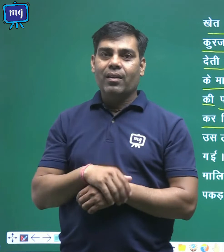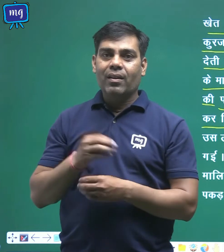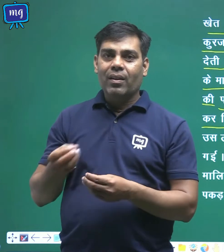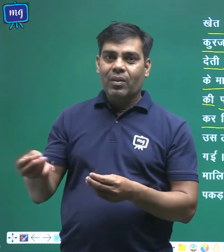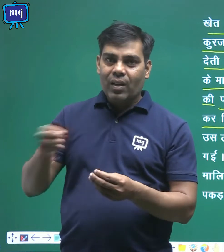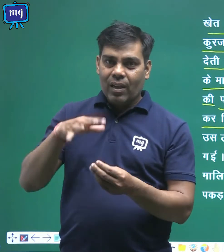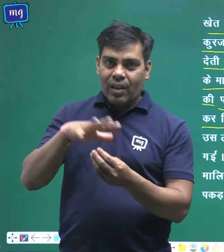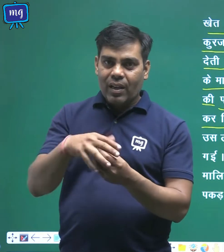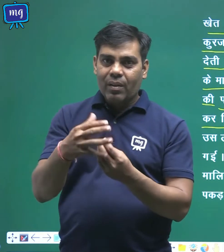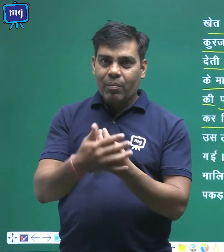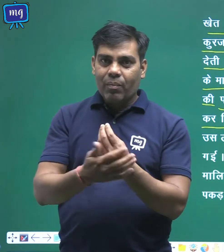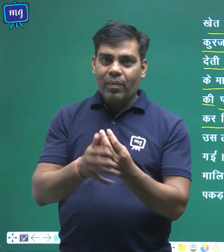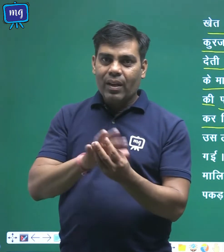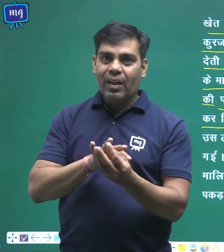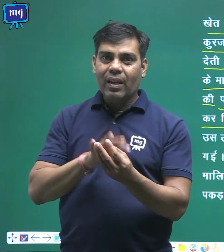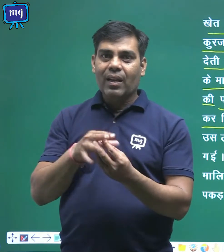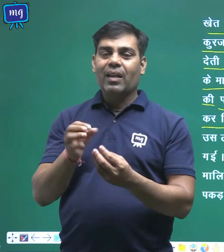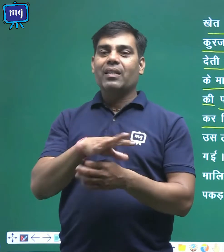लेप कर दिया।